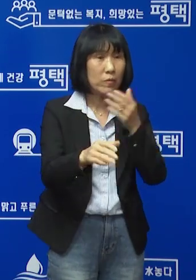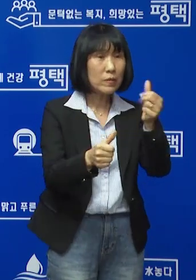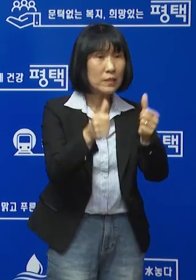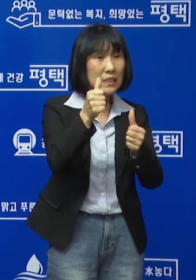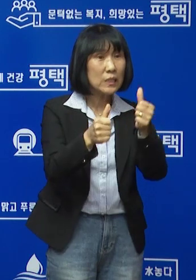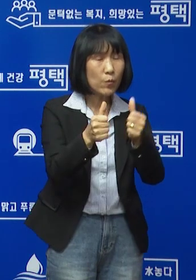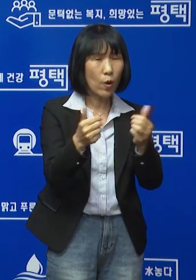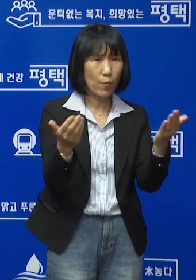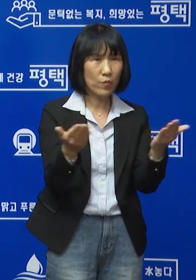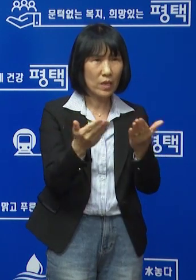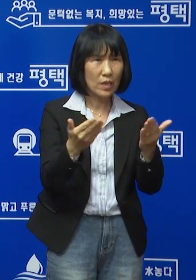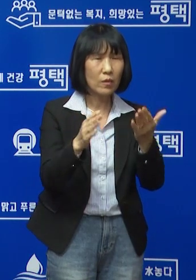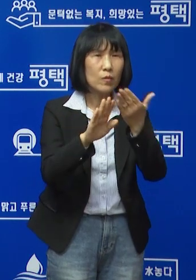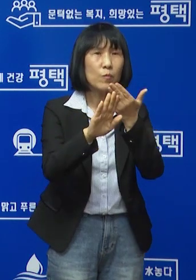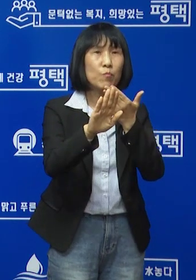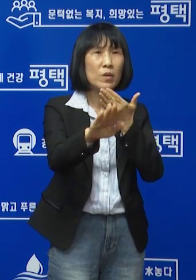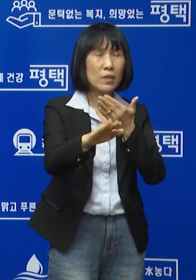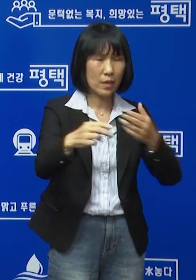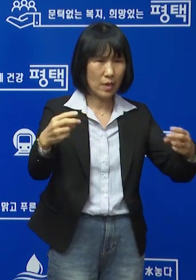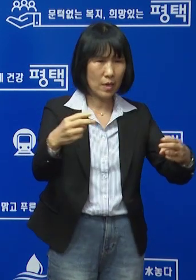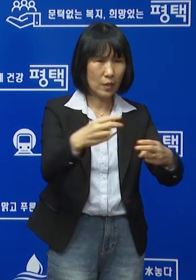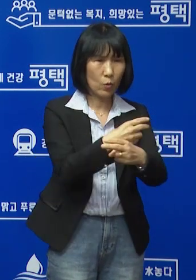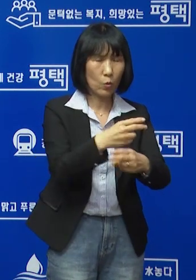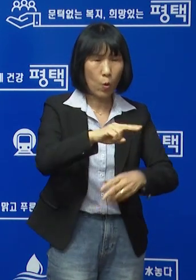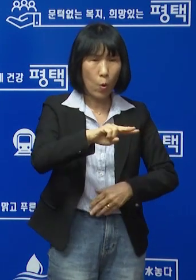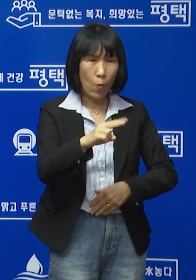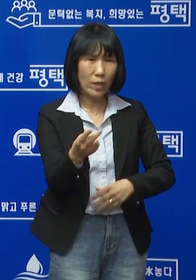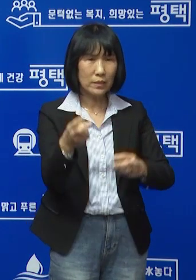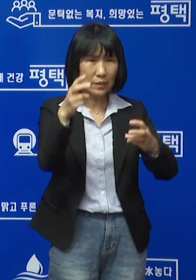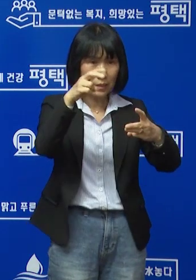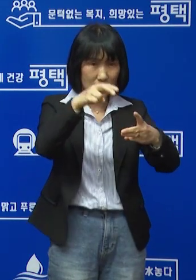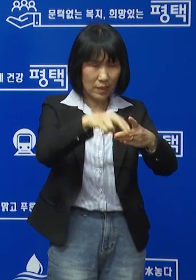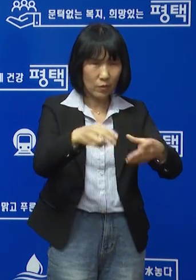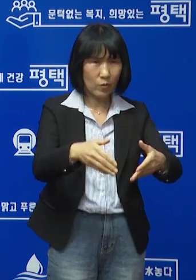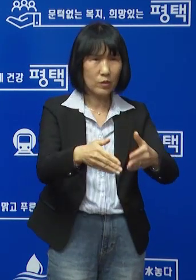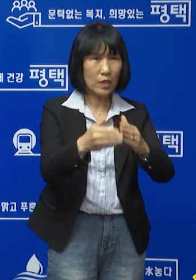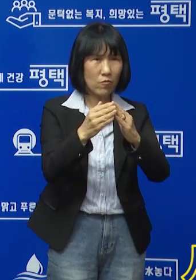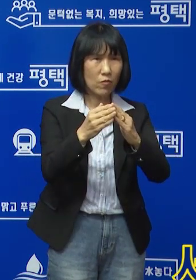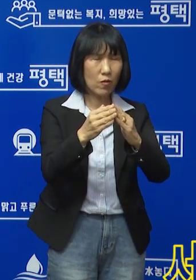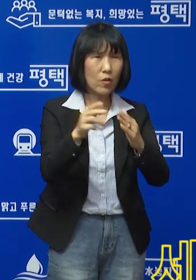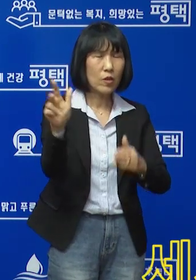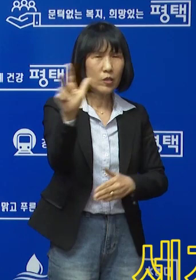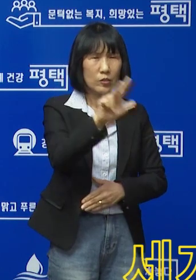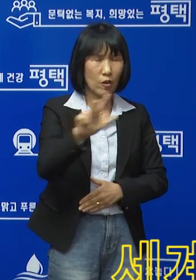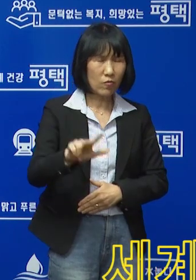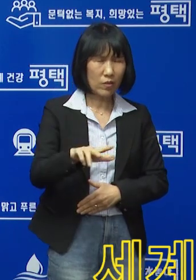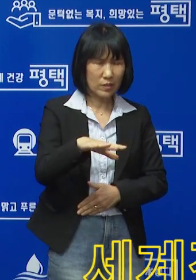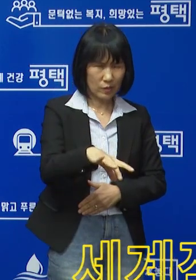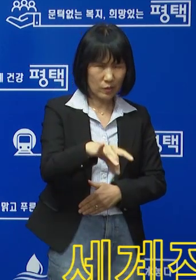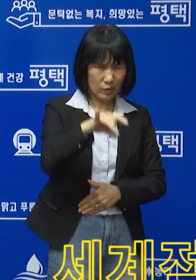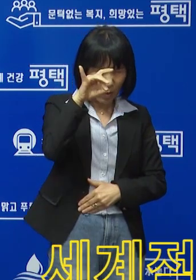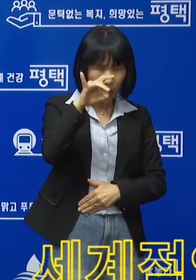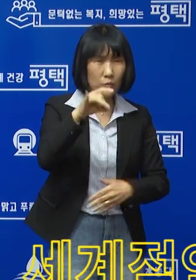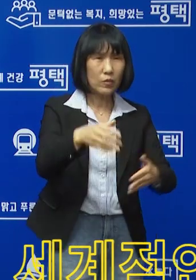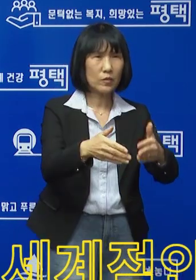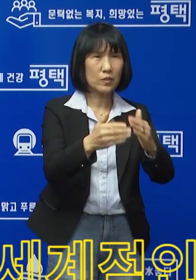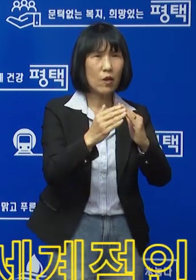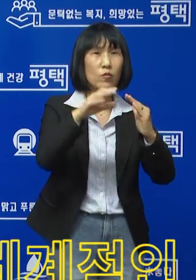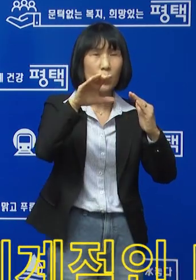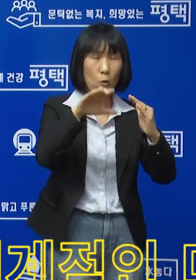대비한 미래형 환승센터 청사진을 마련하는 전국 최초의 시도로 평택 지지역이 미래 첨단